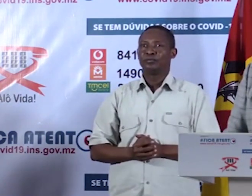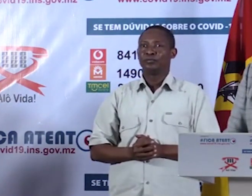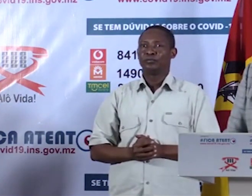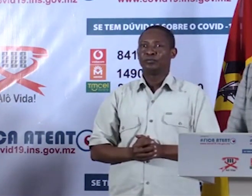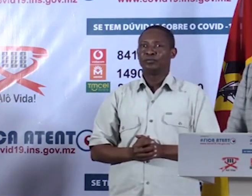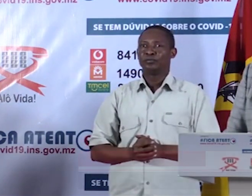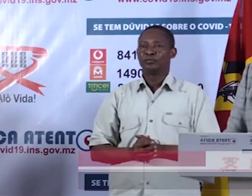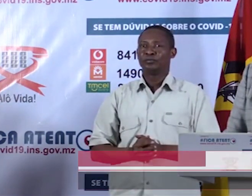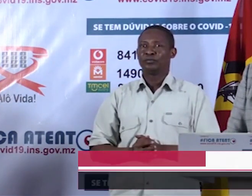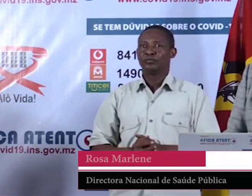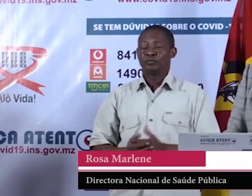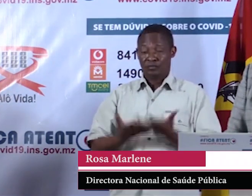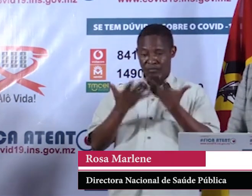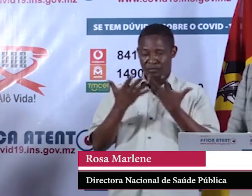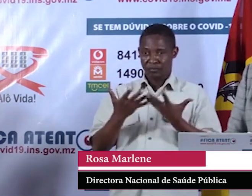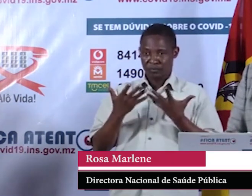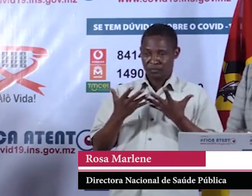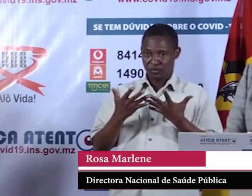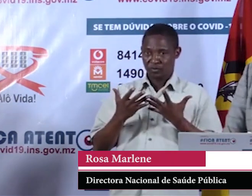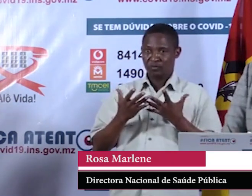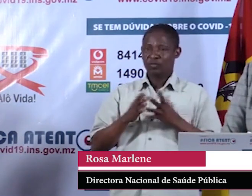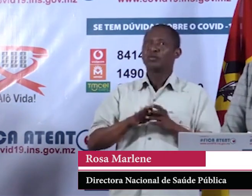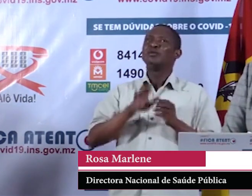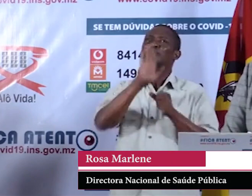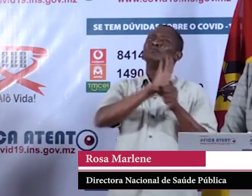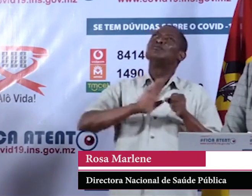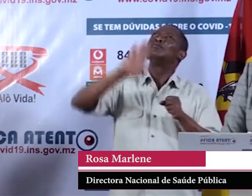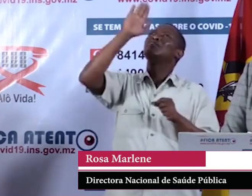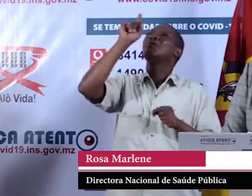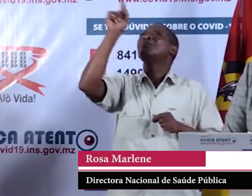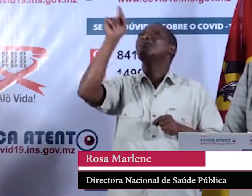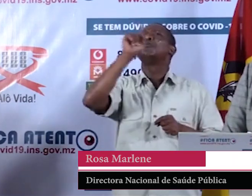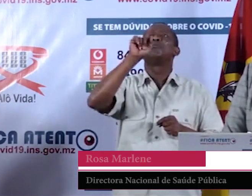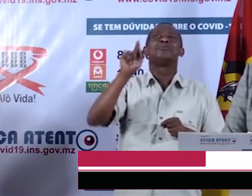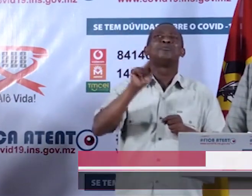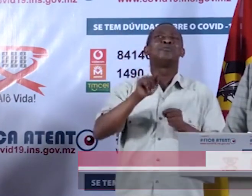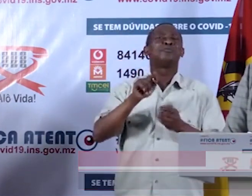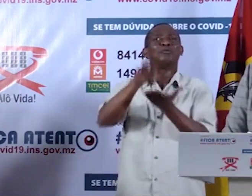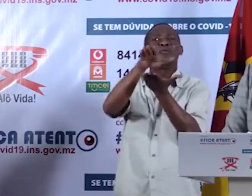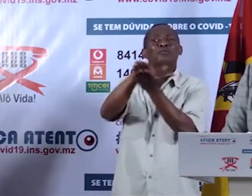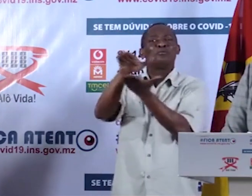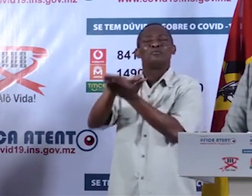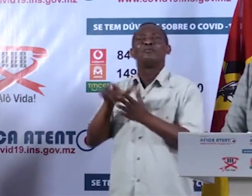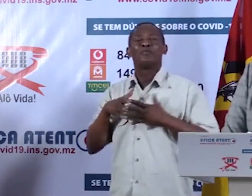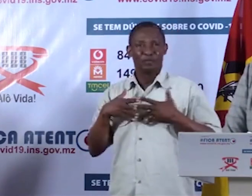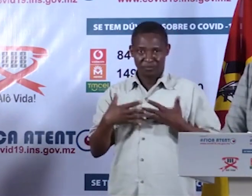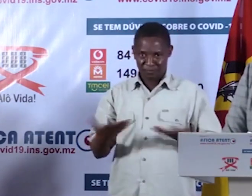Agora vamos partilhar a descrição dos casos. Sobre os casos que nós reportamos hoje,